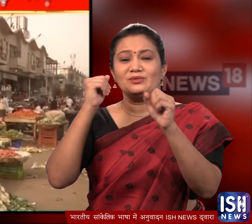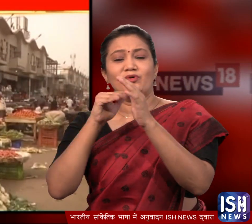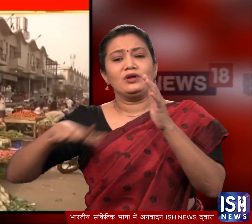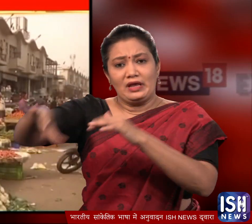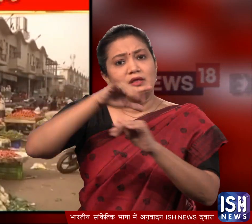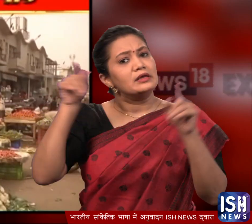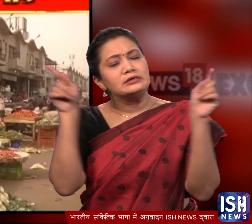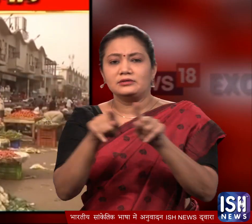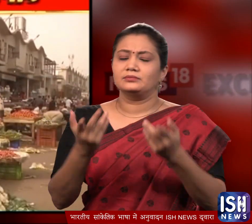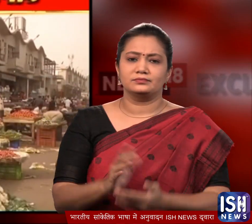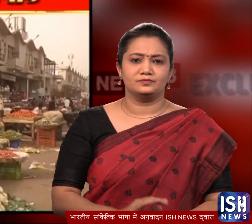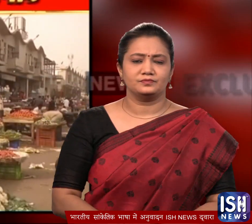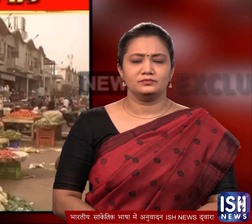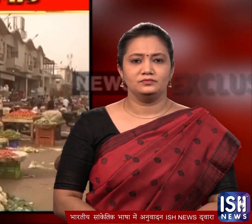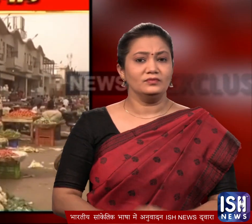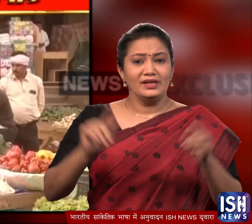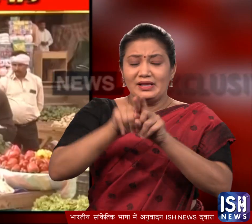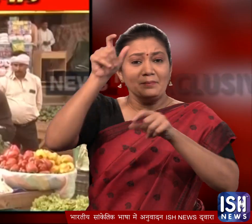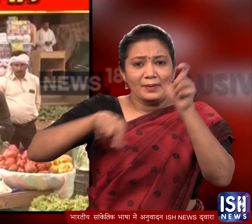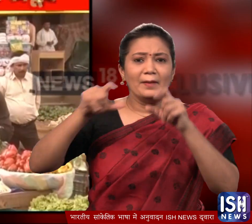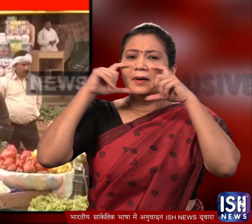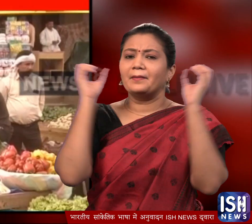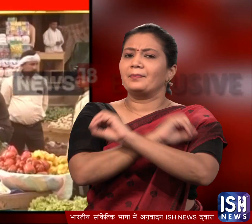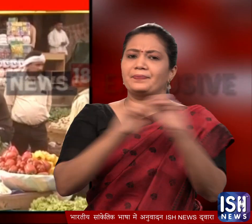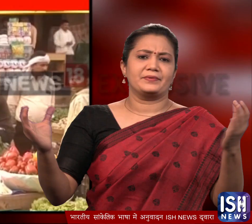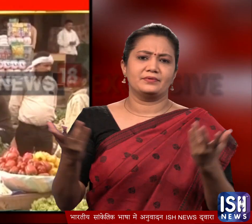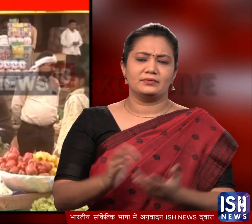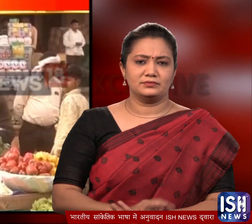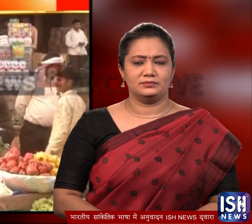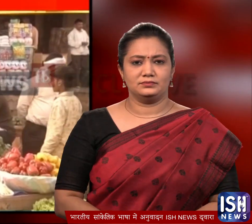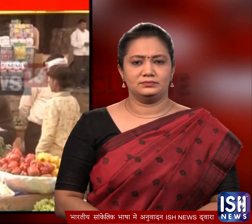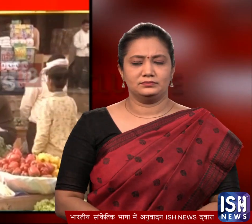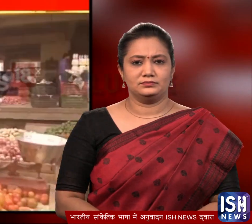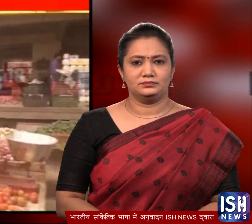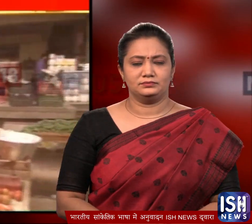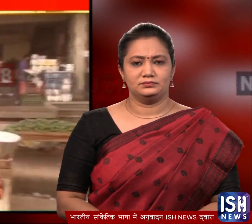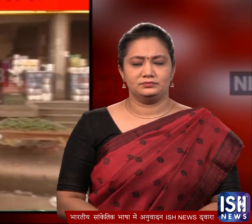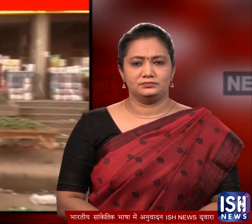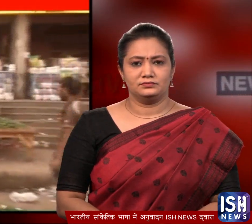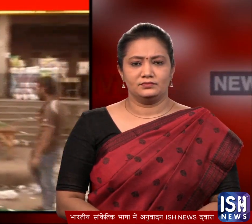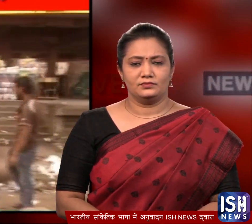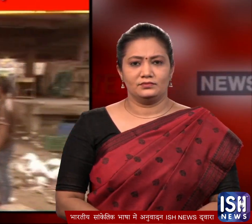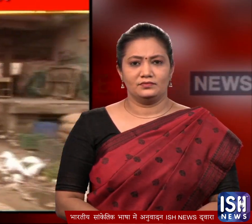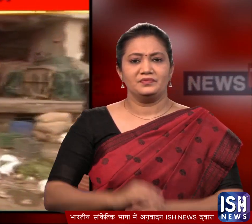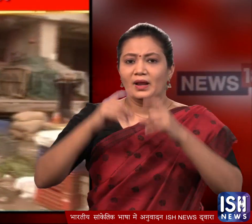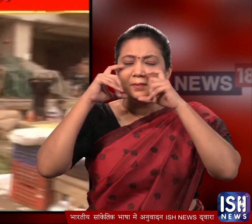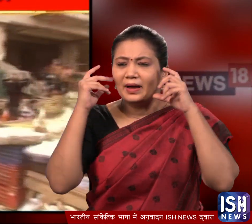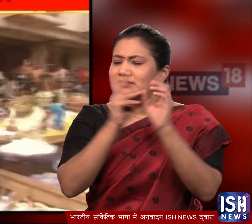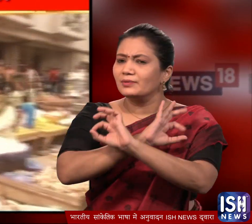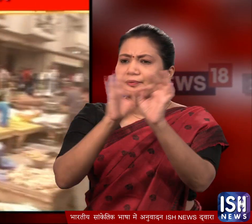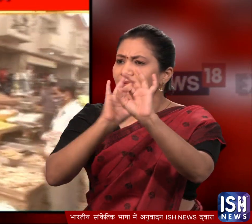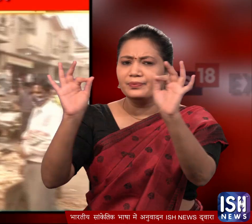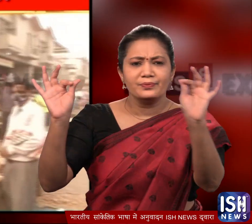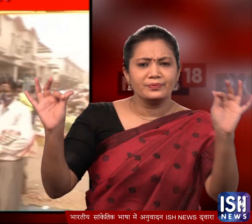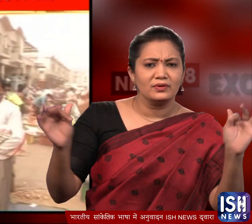की गाजीपुर मंडी में भी दिखाई दी। यहां भी ज्यादातर लोग मास्क के बिना ही नजर आए। यहाँ पर भी मास्क लोगों के